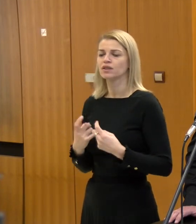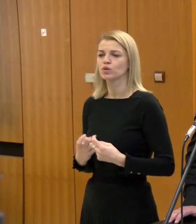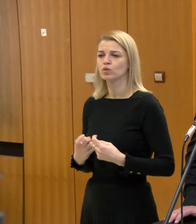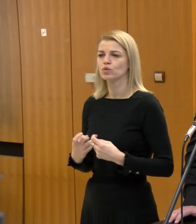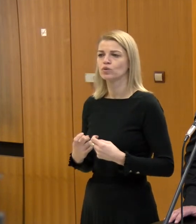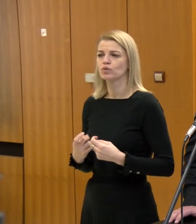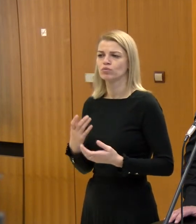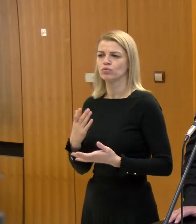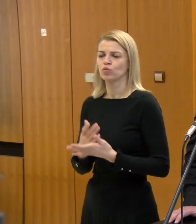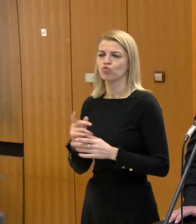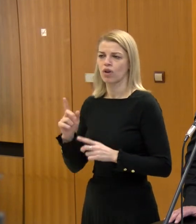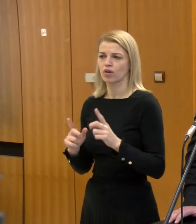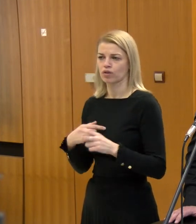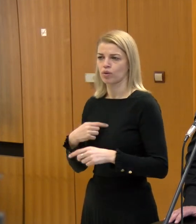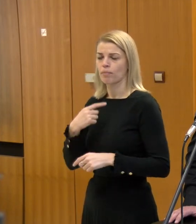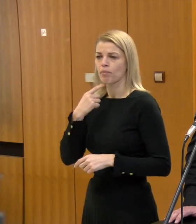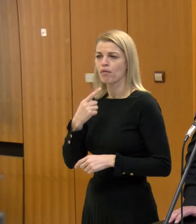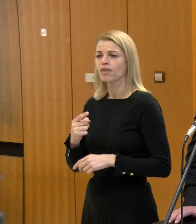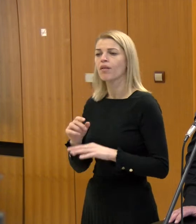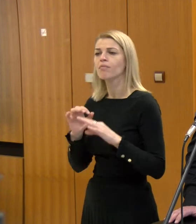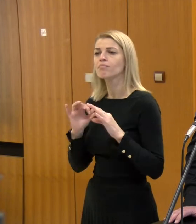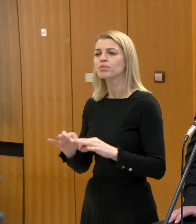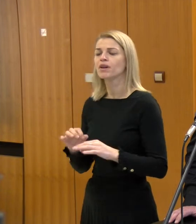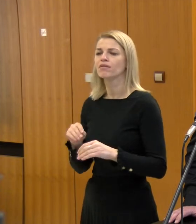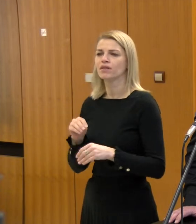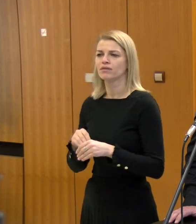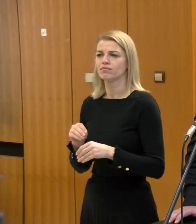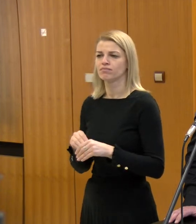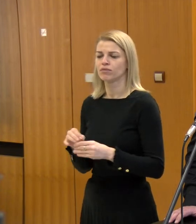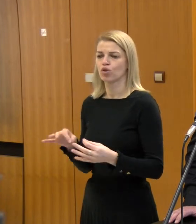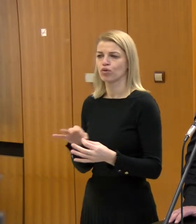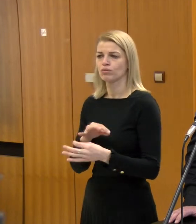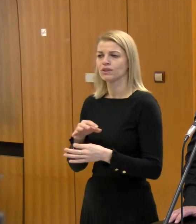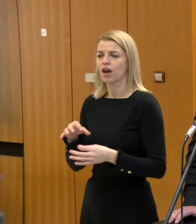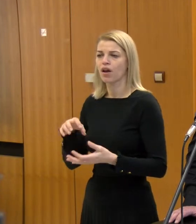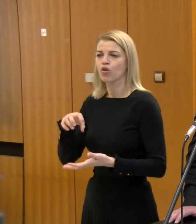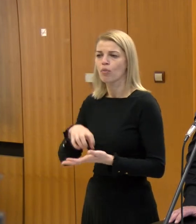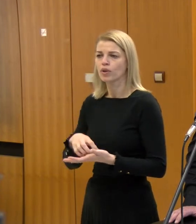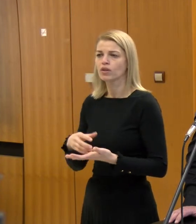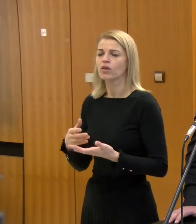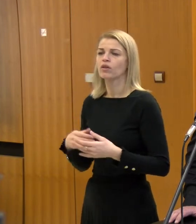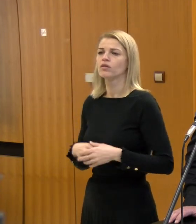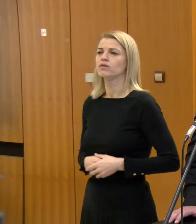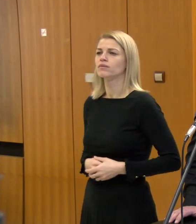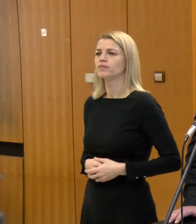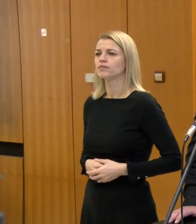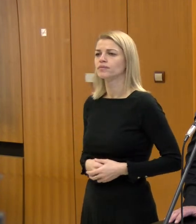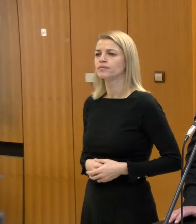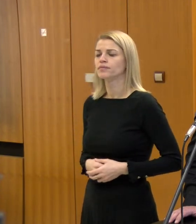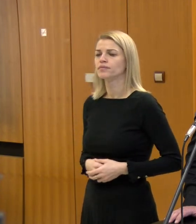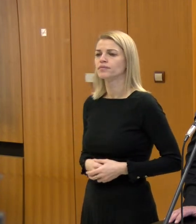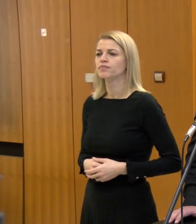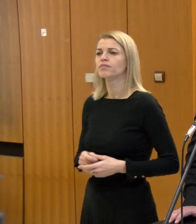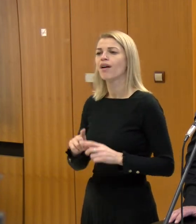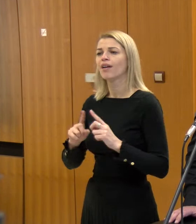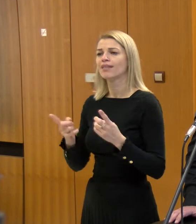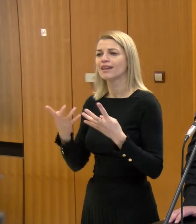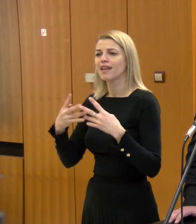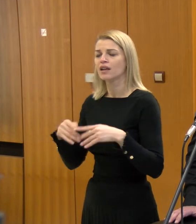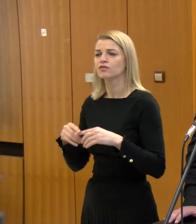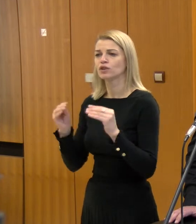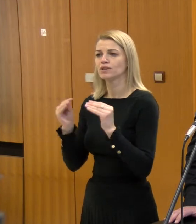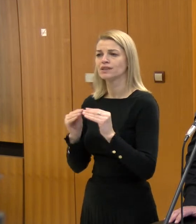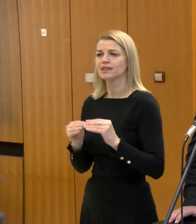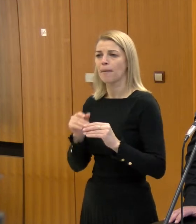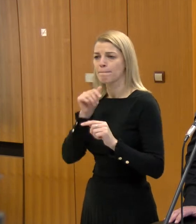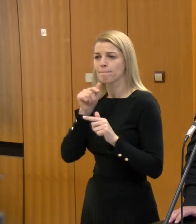niektoré z nich už som povedal, práve pre rómske komunity alebo teda pre deti zo SZP. Iný nástroj je systém